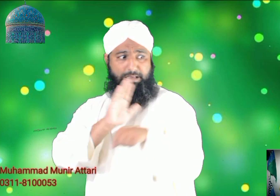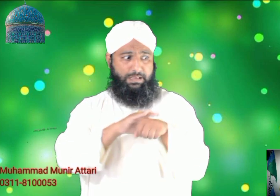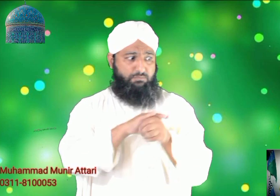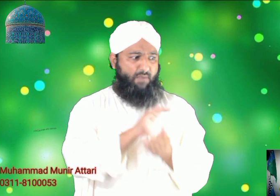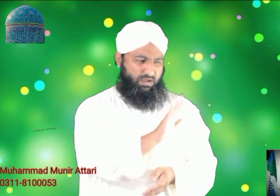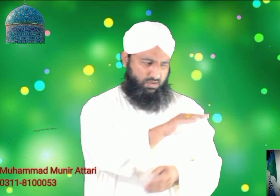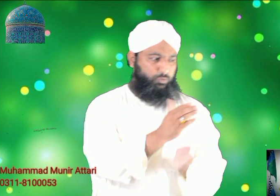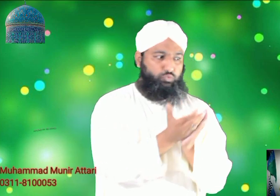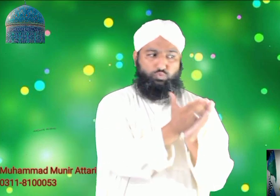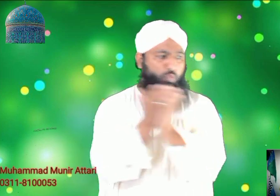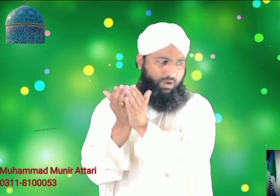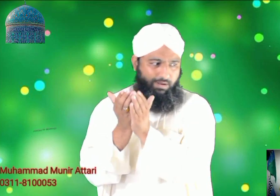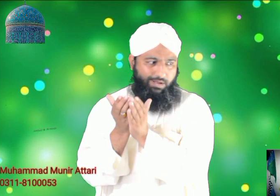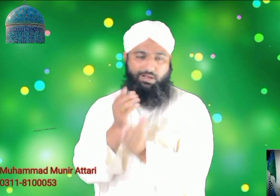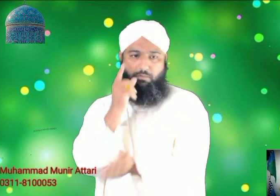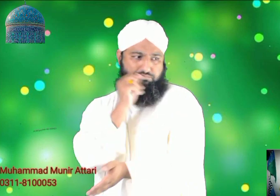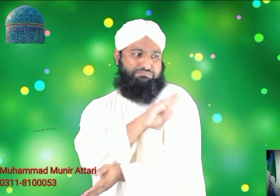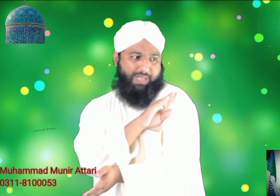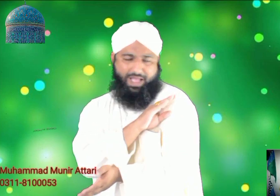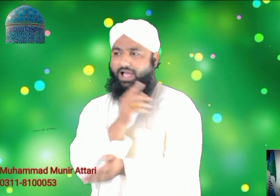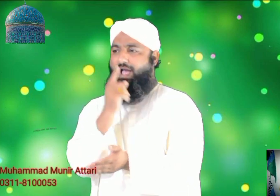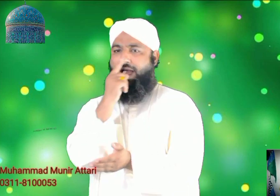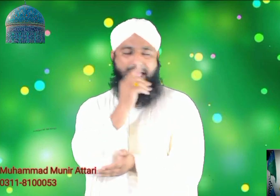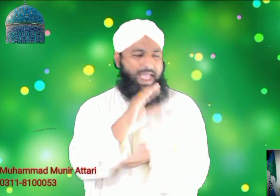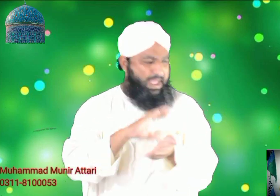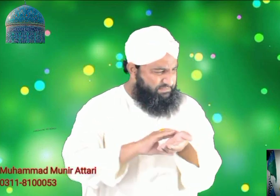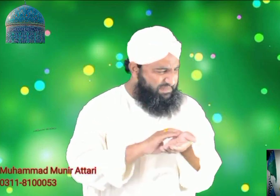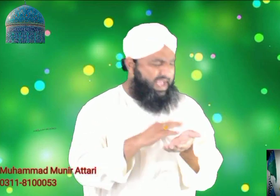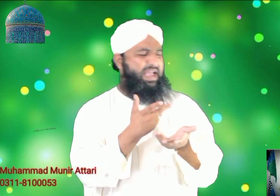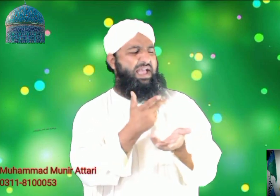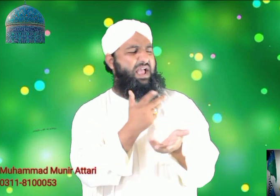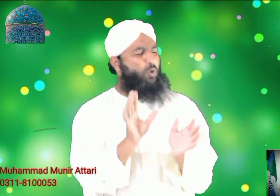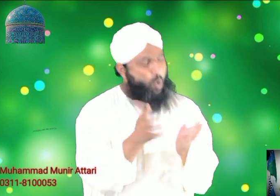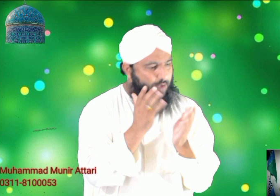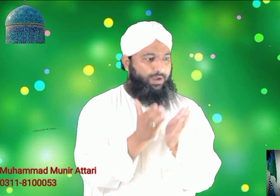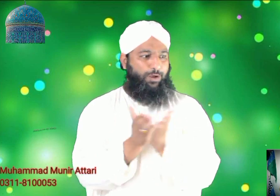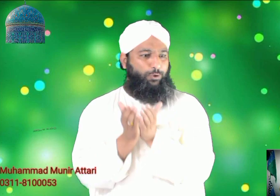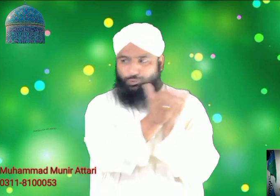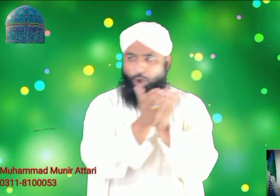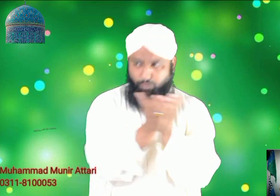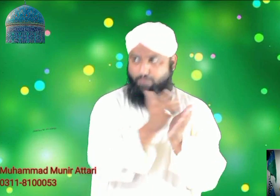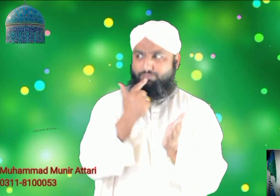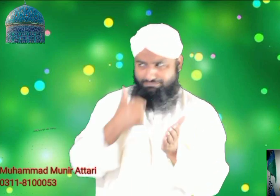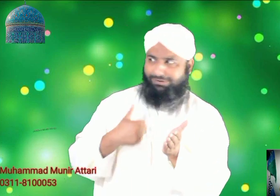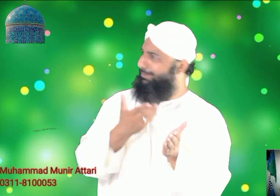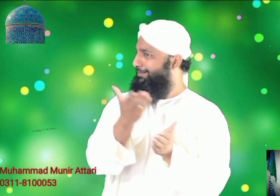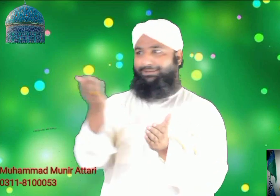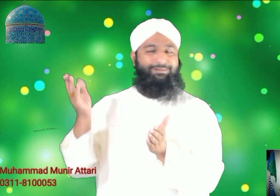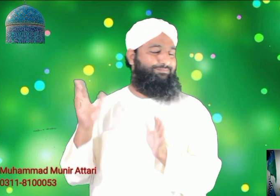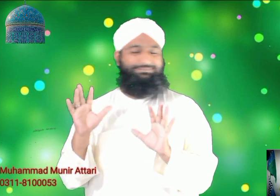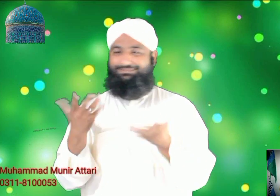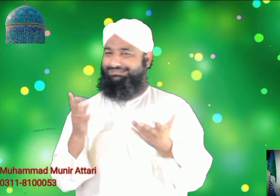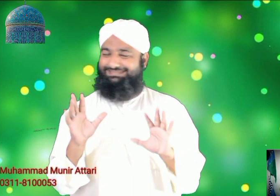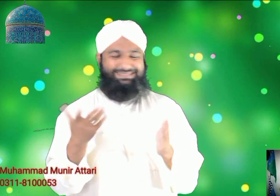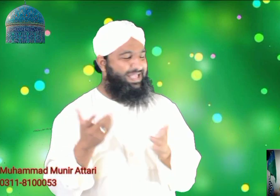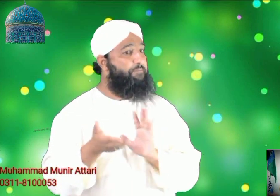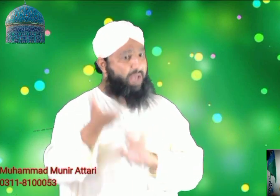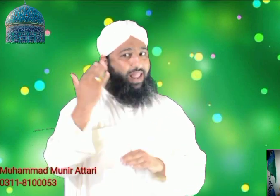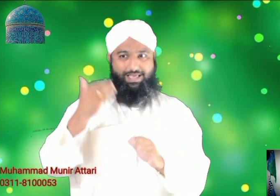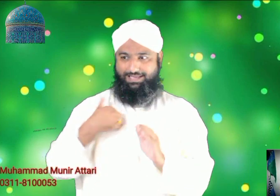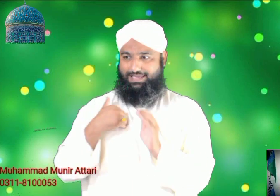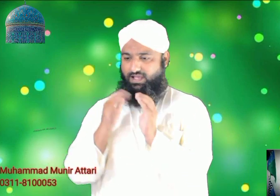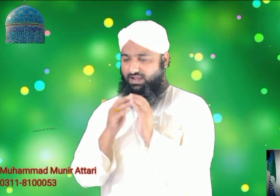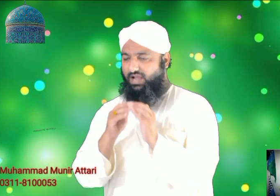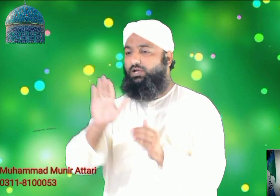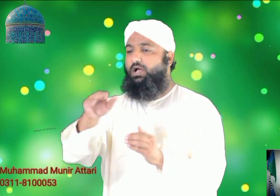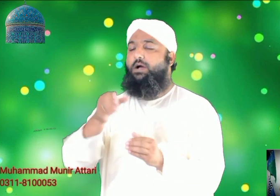بھائی کہے اب بھائی جان ذرا بیمار ہوں دعا کر دے, یا جس طرح کچھ ہمارے سے ایسے لوگ ہوں گے جن سے باہر والے دم کرواتے ہیں پانی پر. کبھی گھر والوں نے کہا کہ بھائی جان